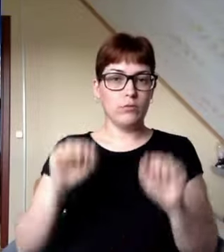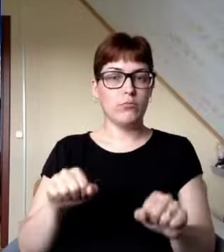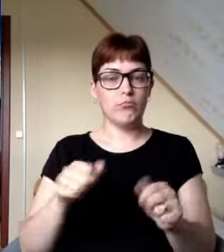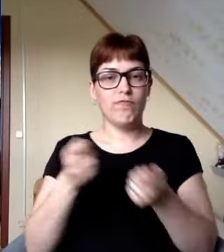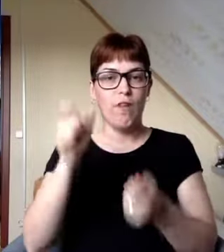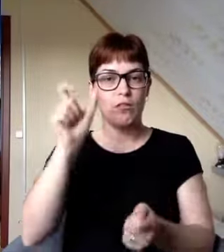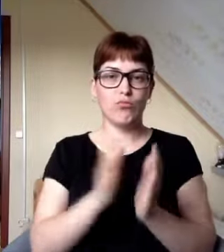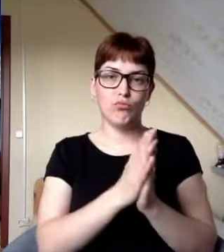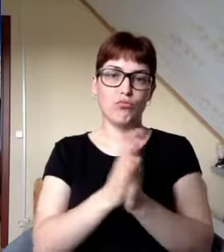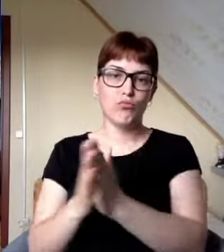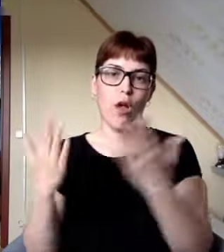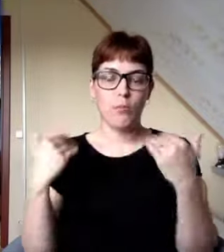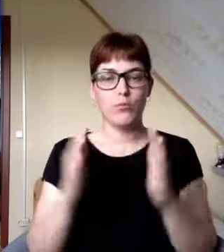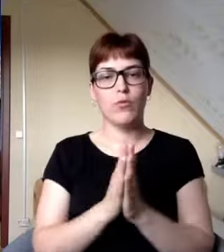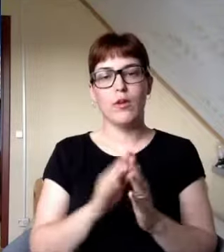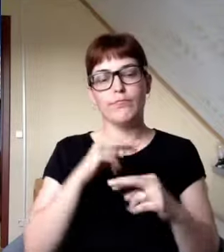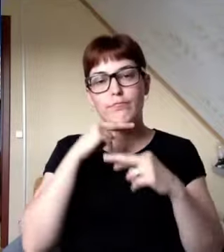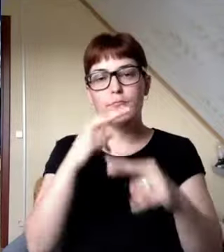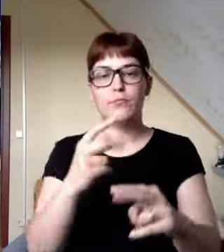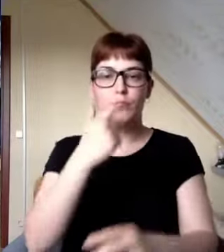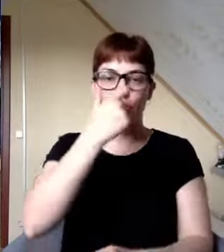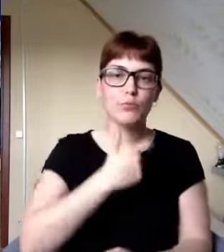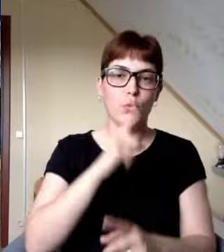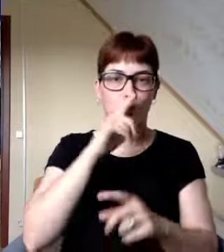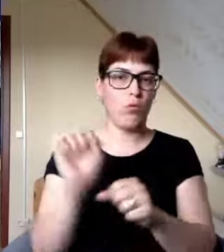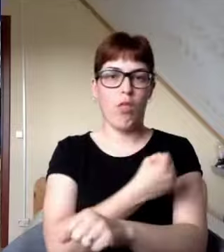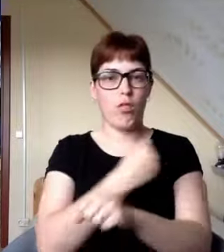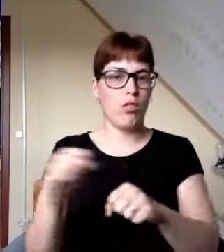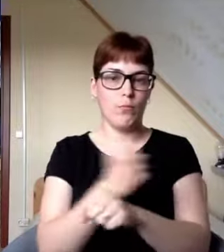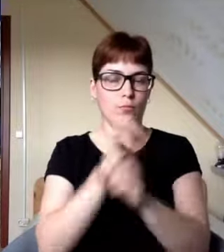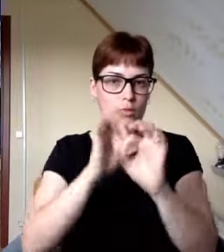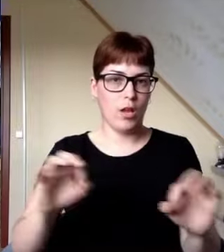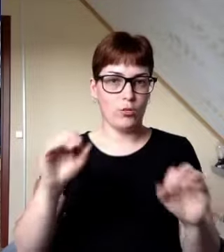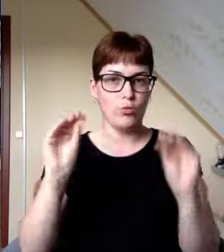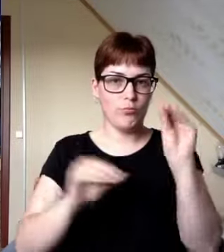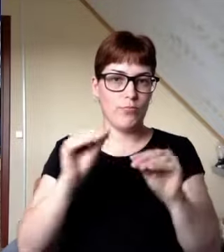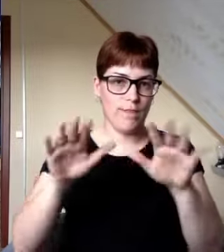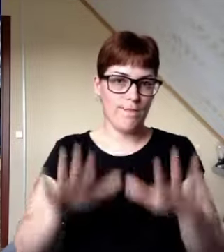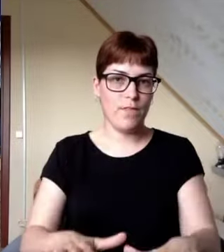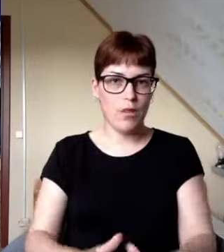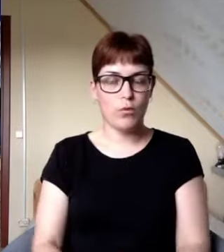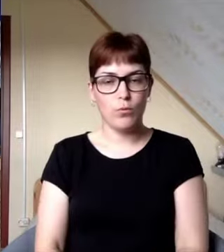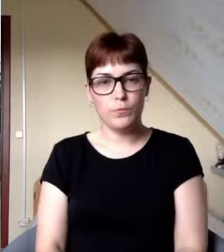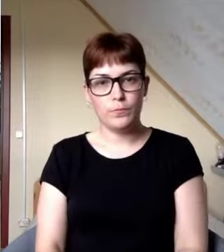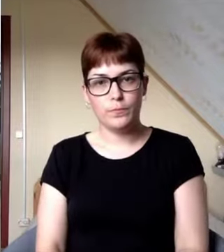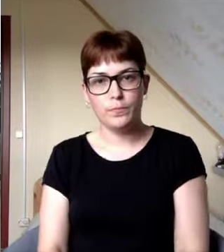atpūtniekus būt prātīgiem, izturēties ar cīņu un nedemolēt ierīkoto peldvietu.